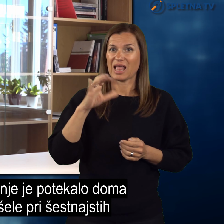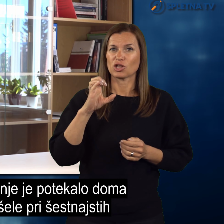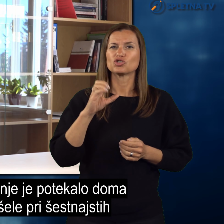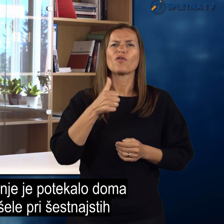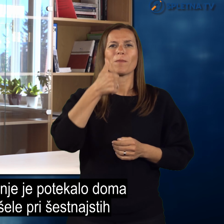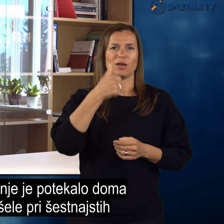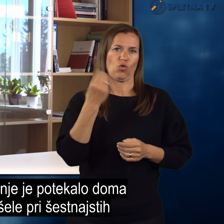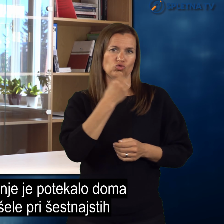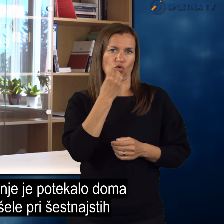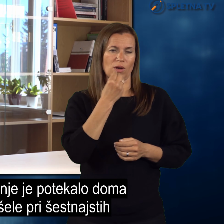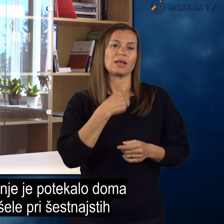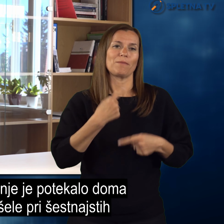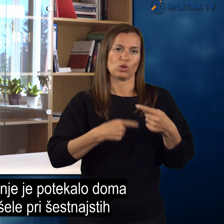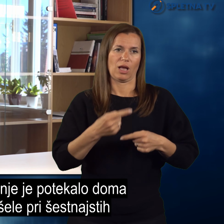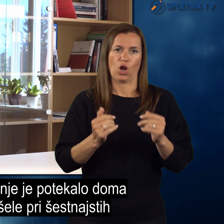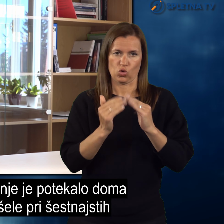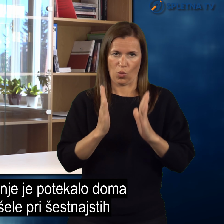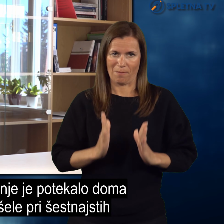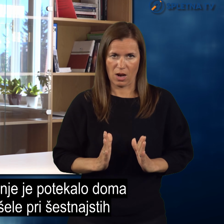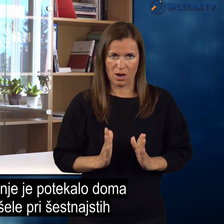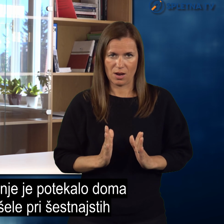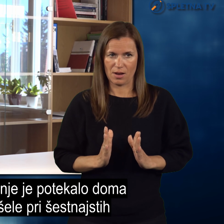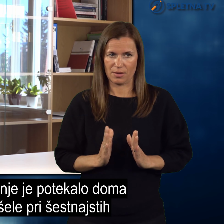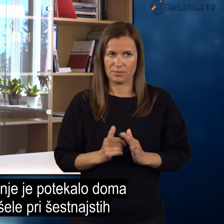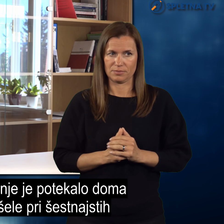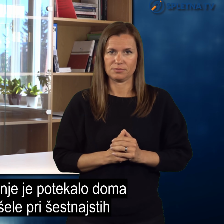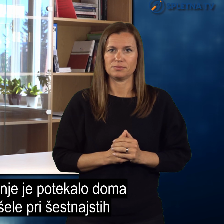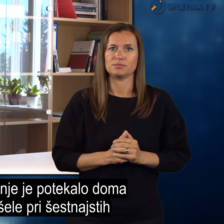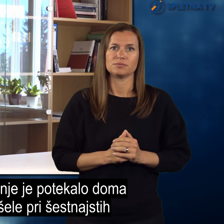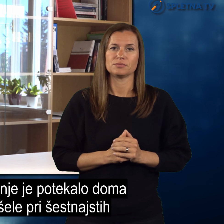Staničevo prvo šolanje je potekalo doma